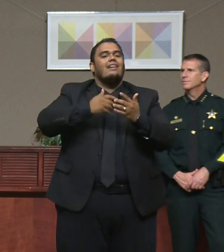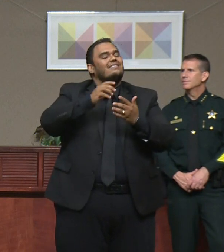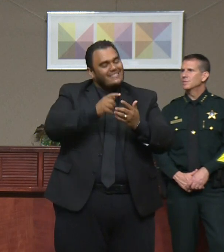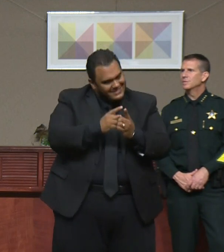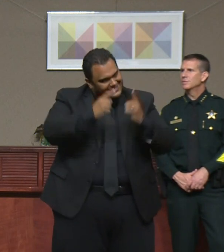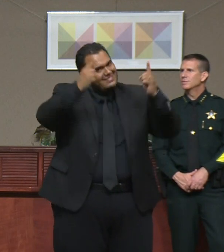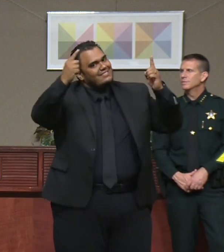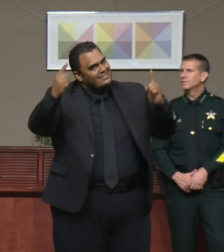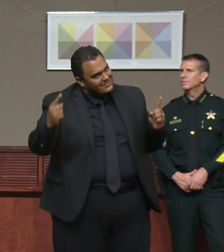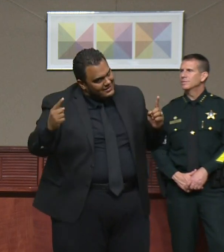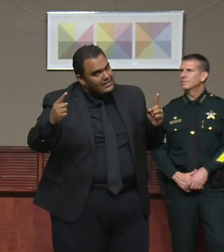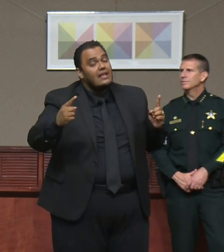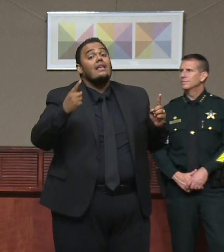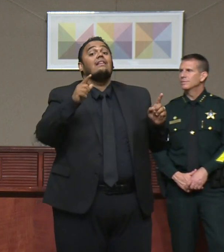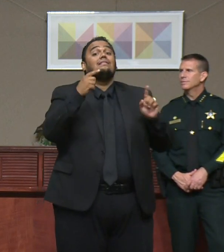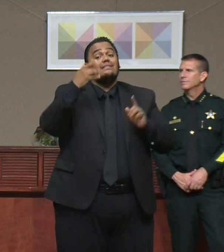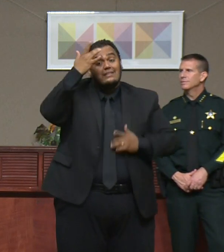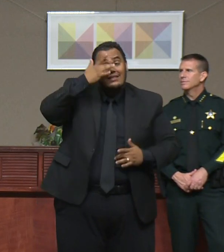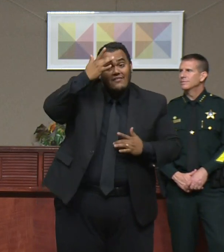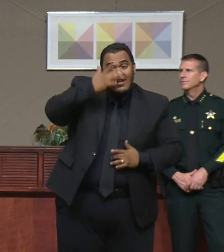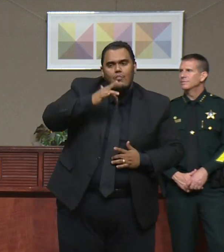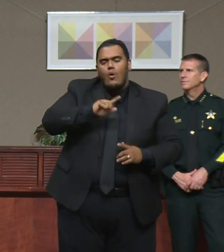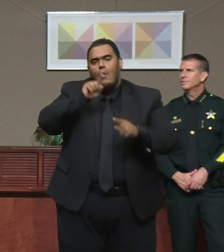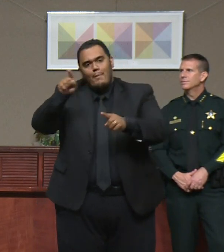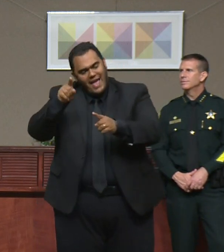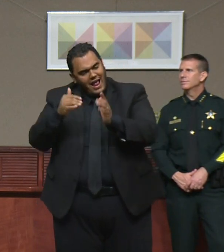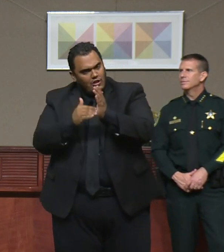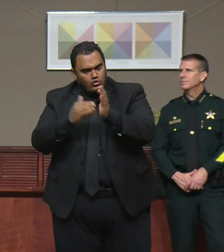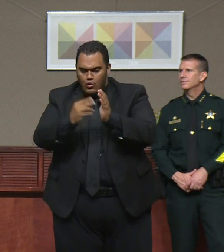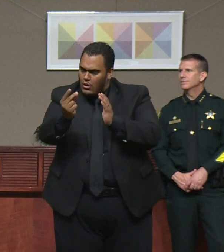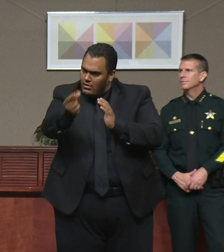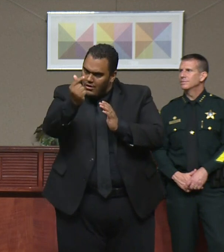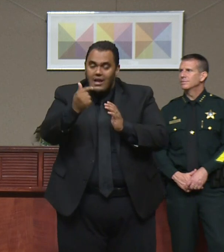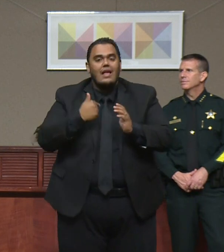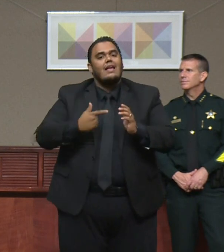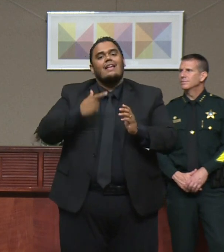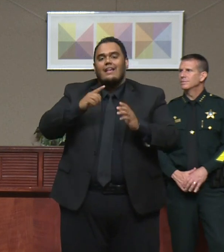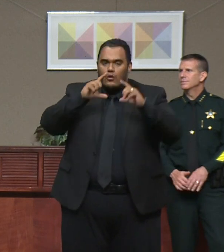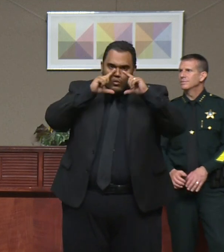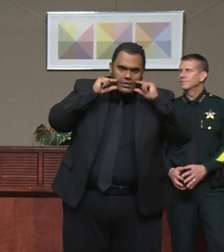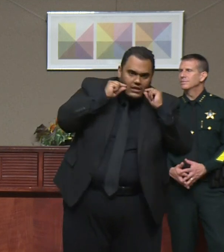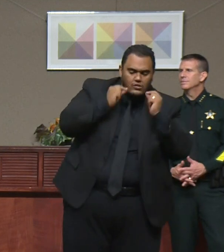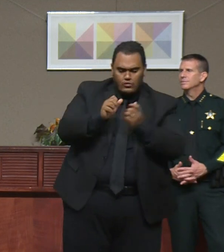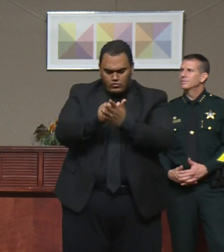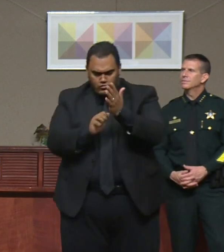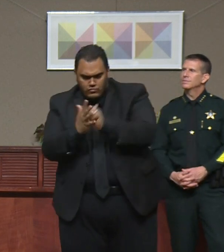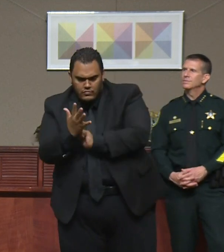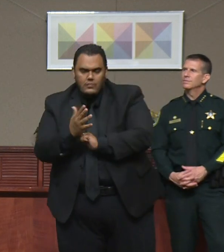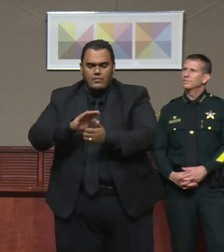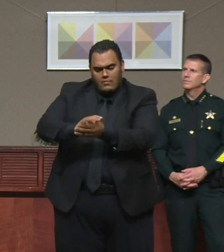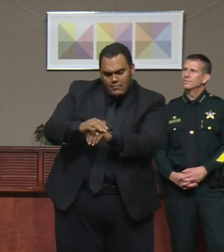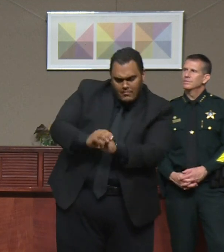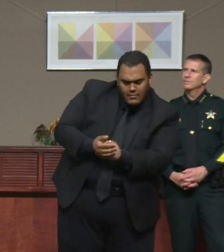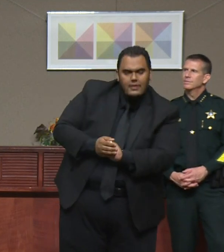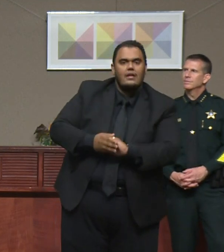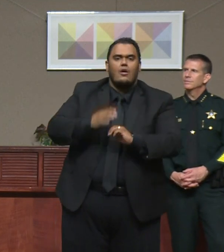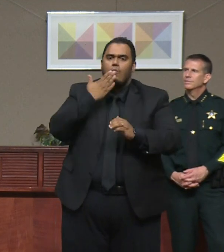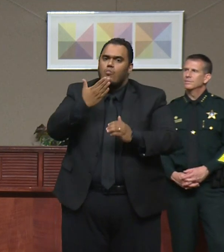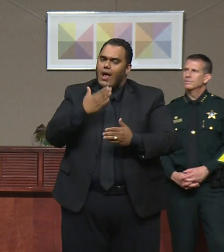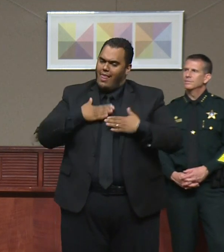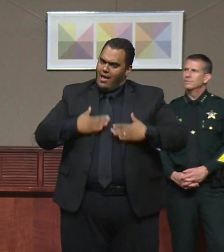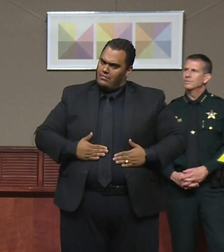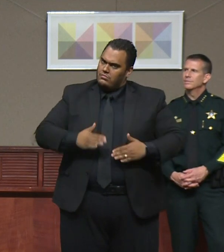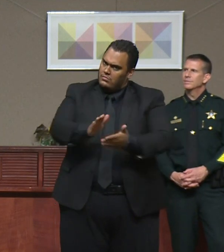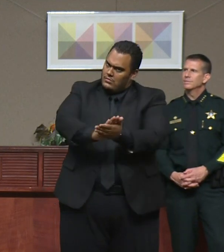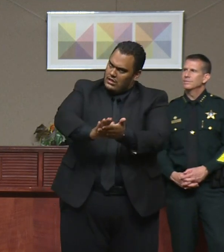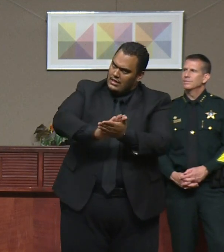inmediatamente visitar a nuestros doctores, cubrirnos la cara, buena higiene. Así que el mensaje es que sigamos haciendo lo que estamos haciendo, tal vez un poquito